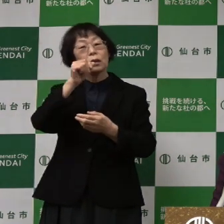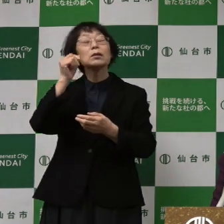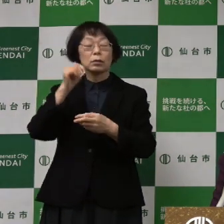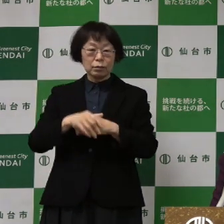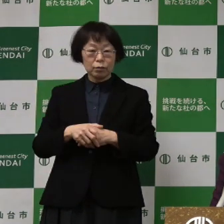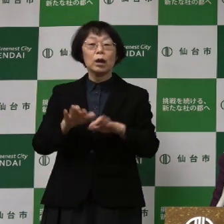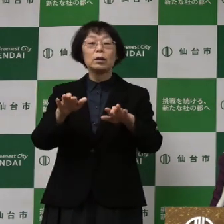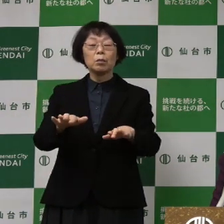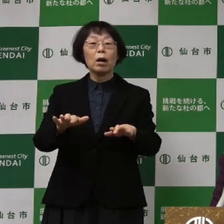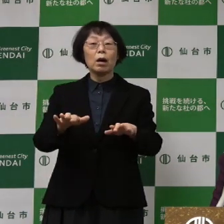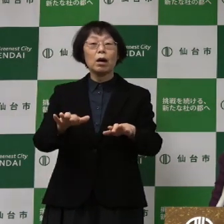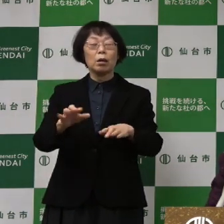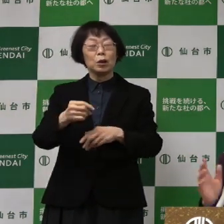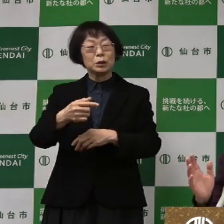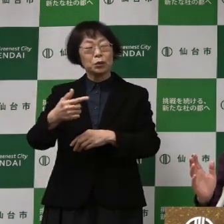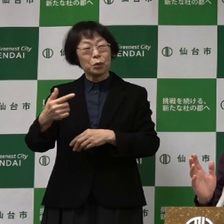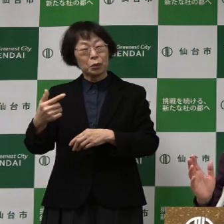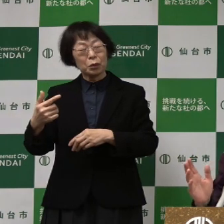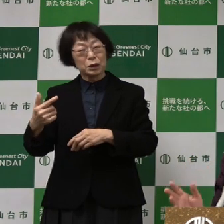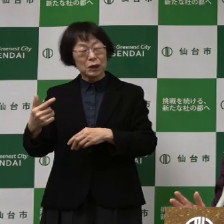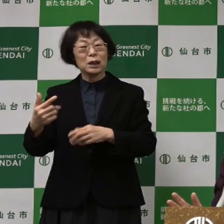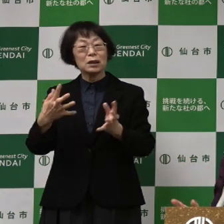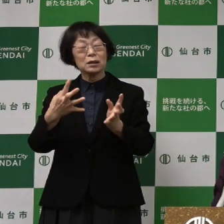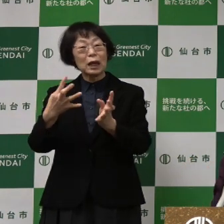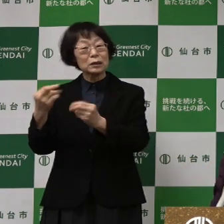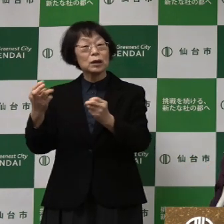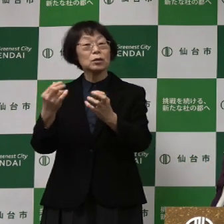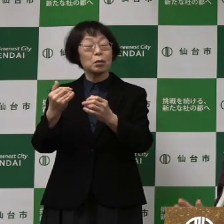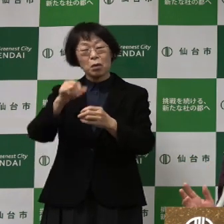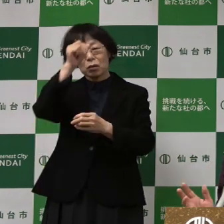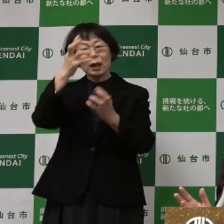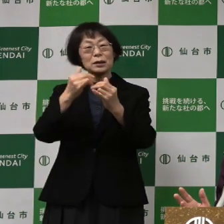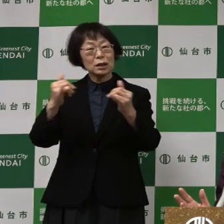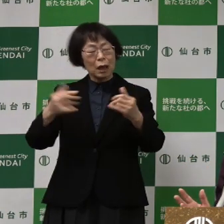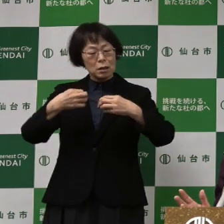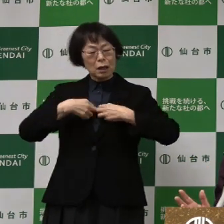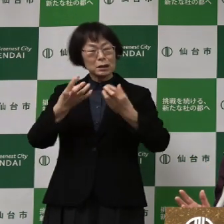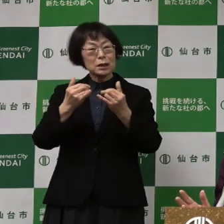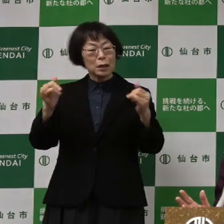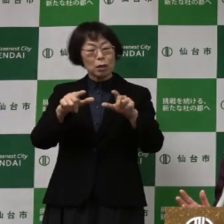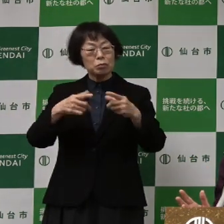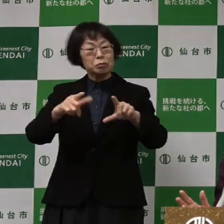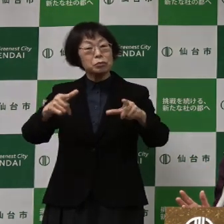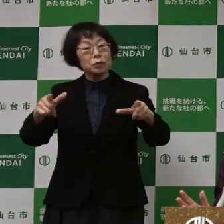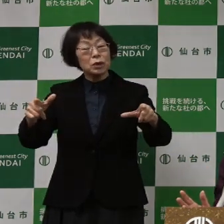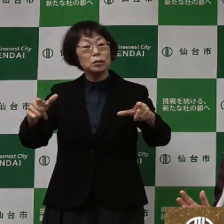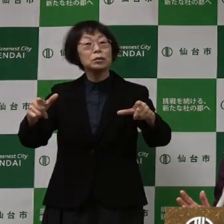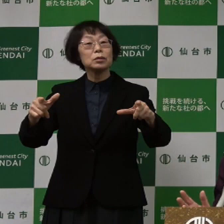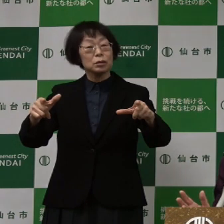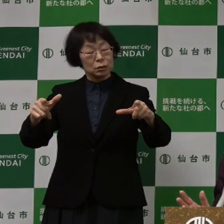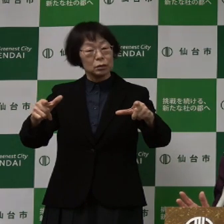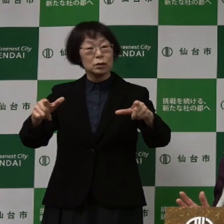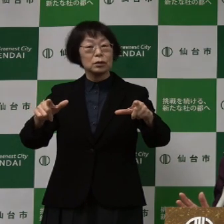今ですね、非常に大勢の患者、新規患者さんが発生しているということ